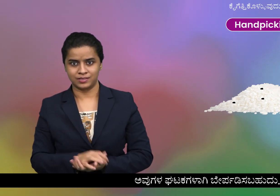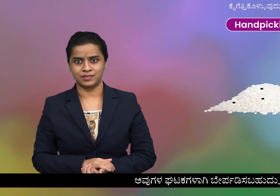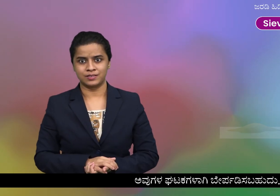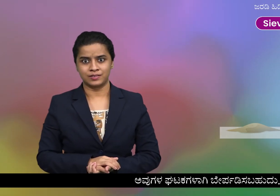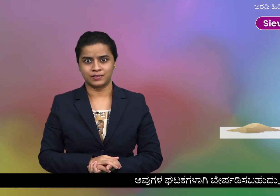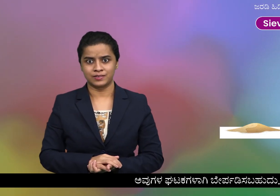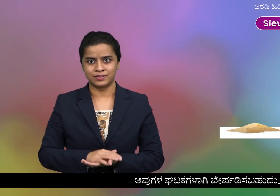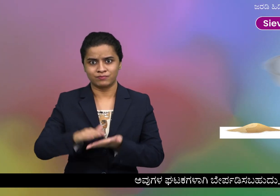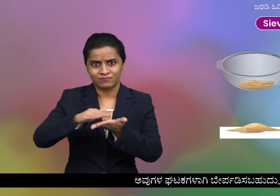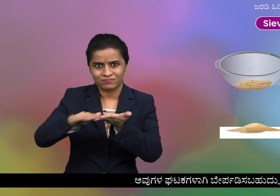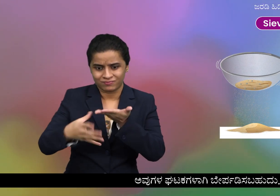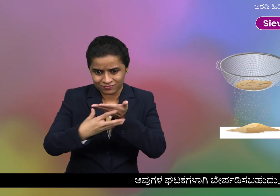ಬೇರ್ಪಡಿಸಬಹುದು.